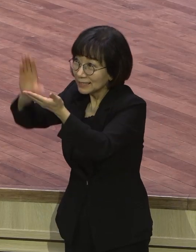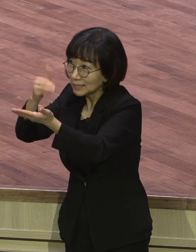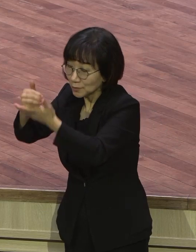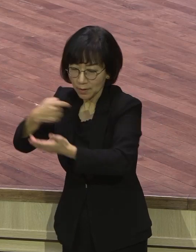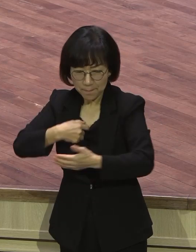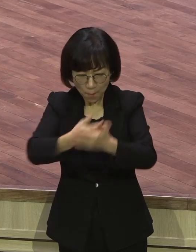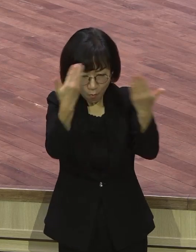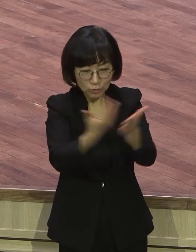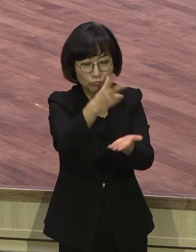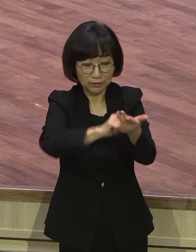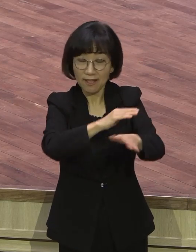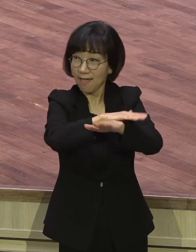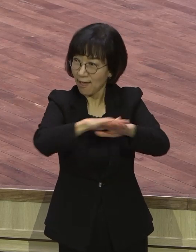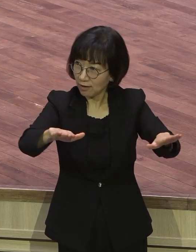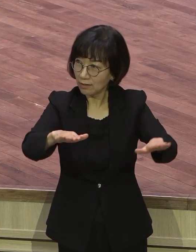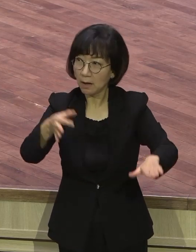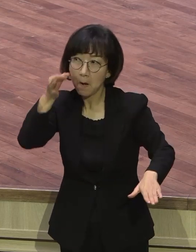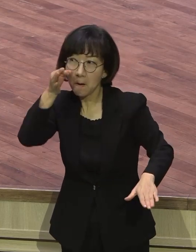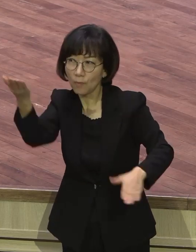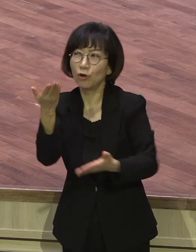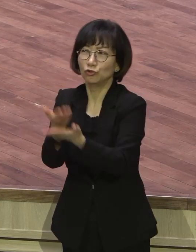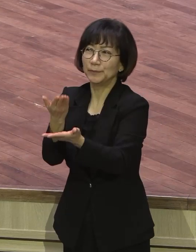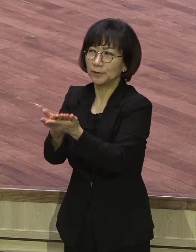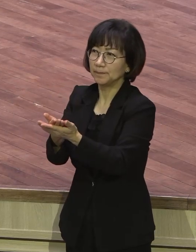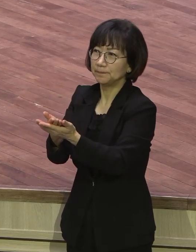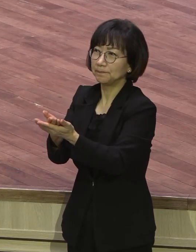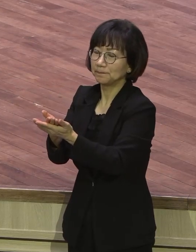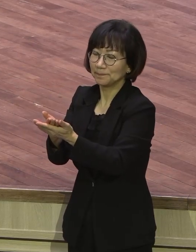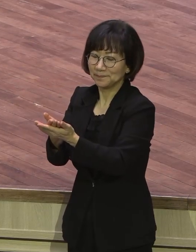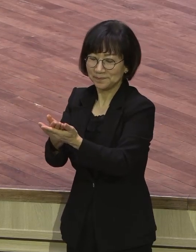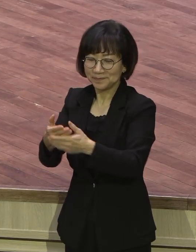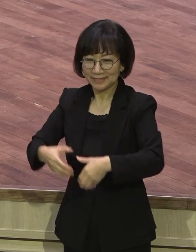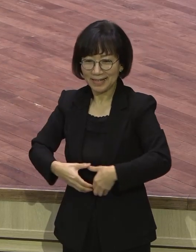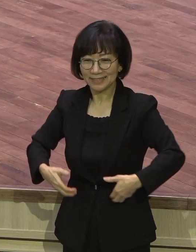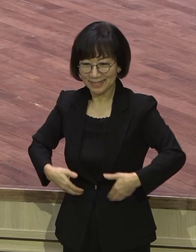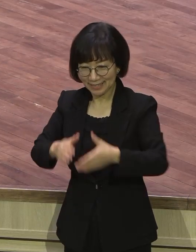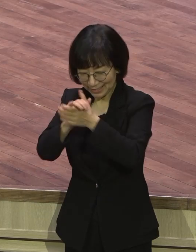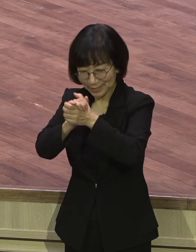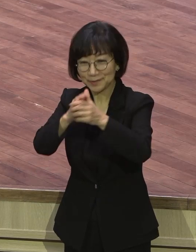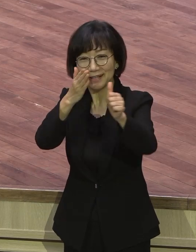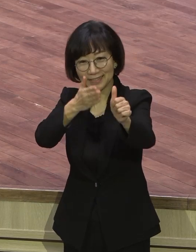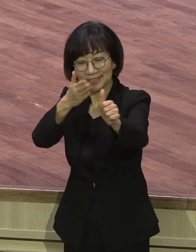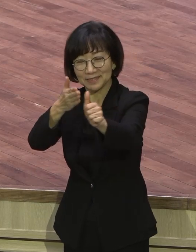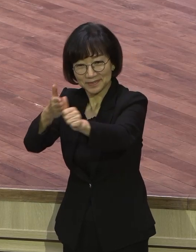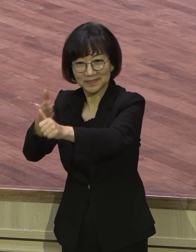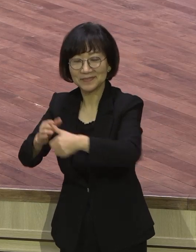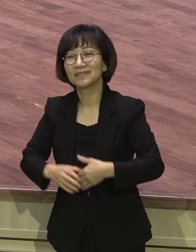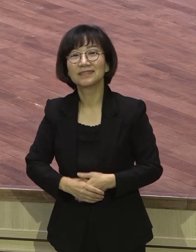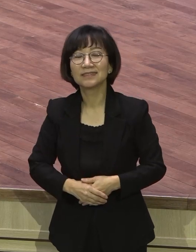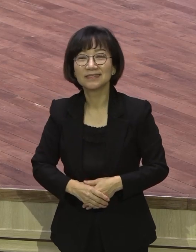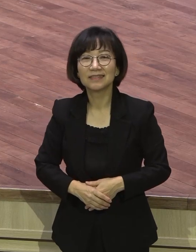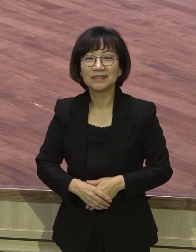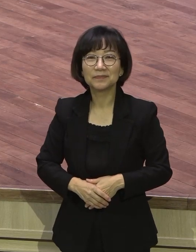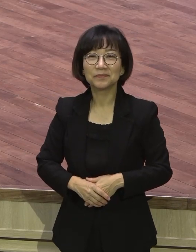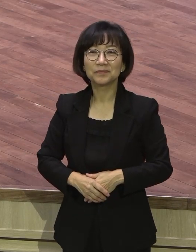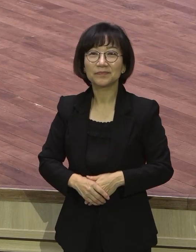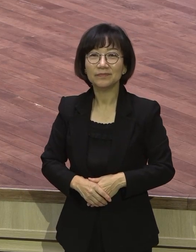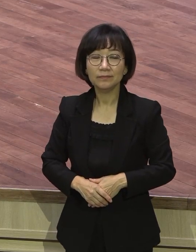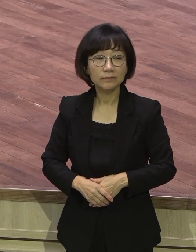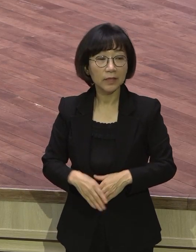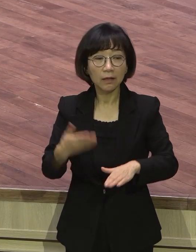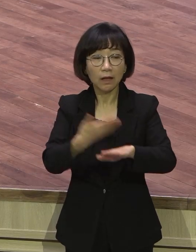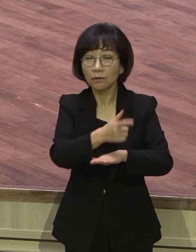얼마나 당당하게 기도할지 여러분은 큰 축구 받는 사람들이에요 다 해답을 가지고 있기 때문에 기도만 하면